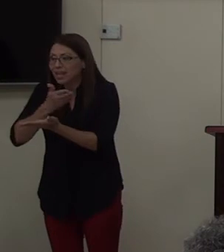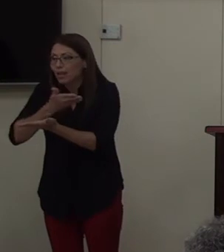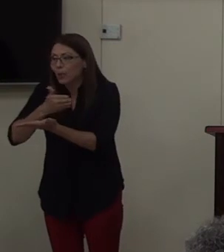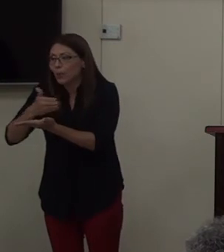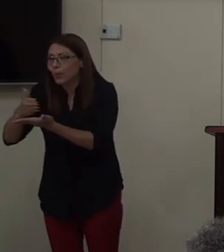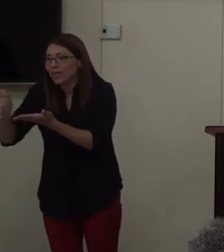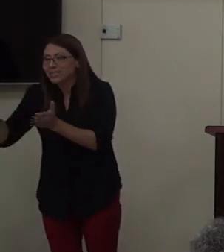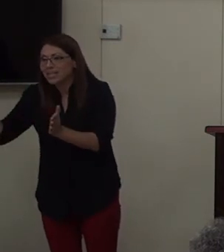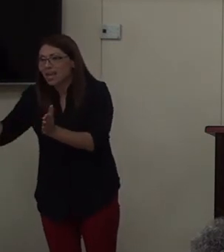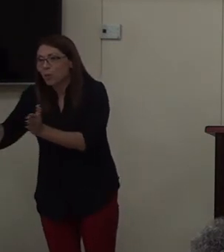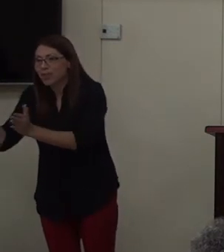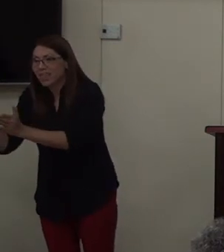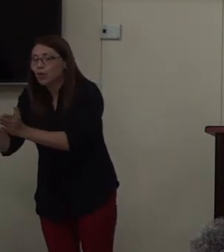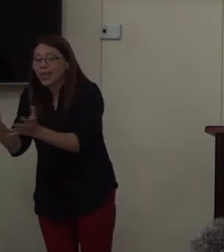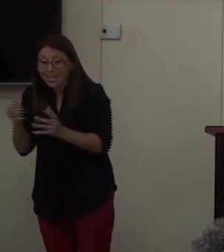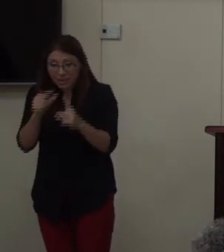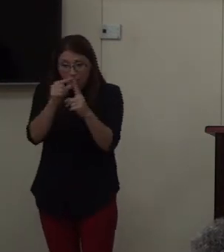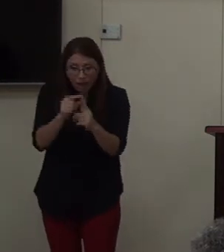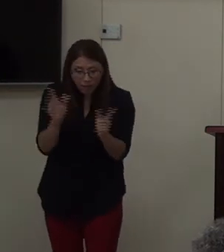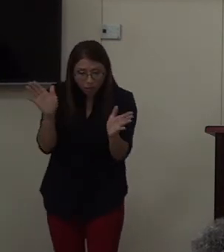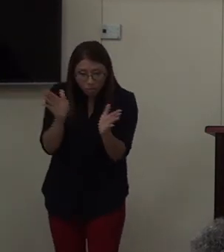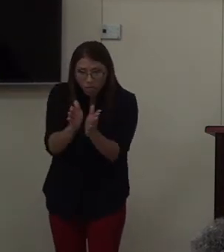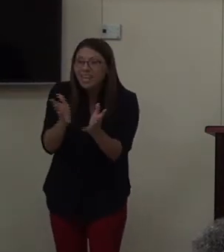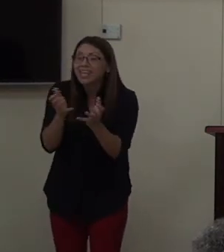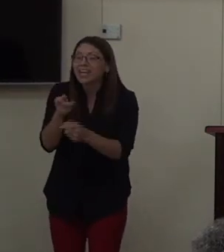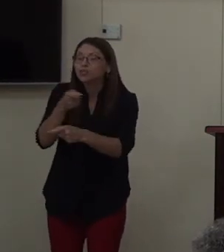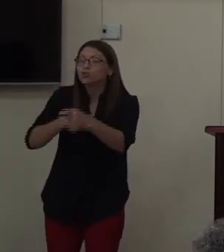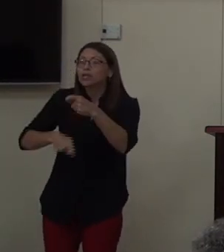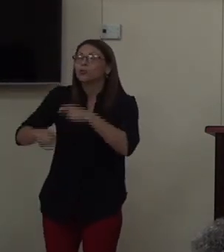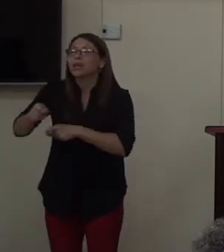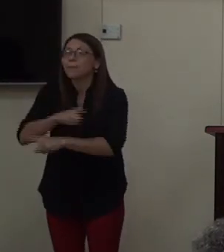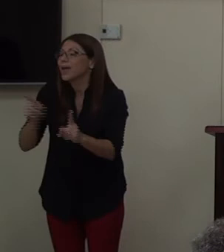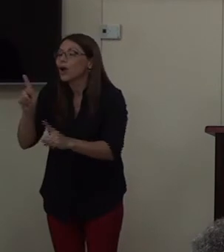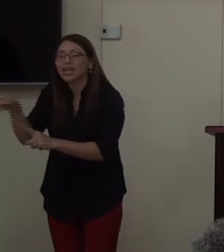ha ido perdiendo. No están en la sintonía de crear vocabulario nuevo.